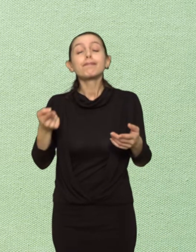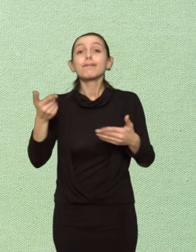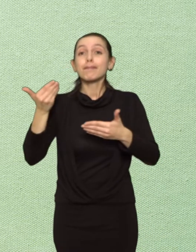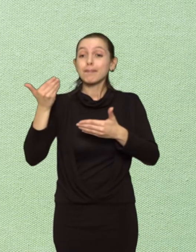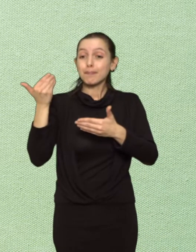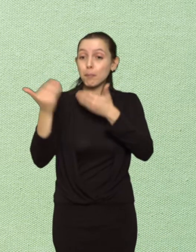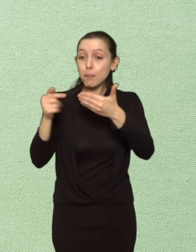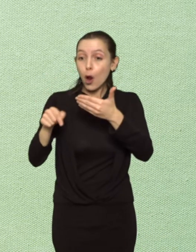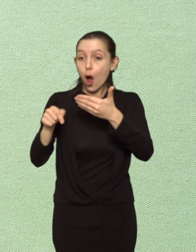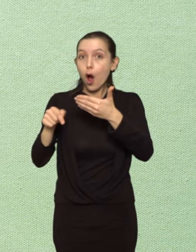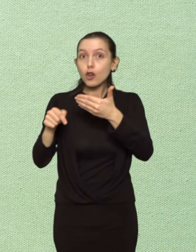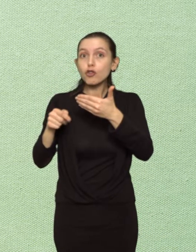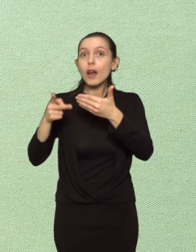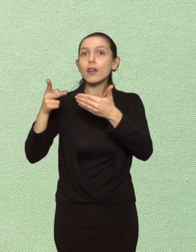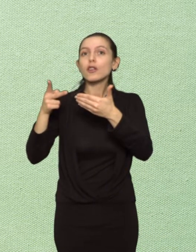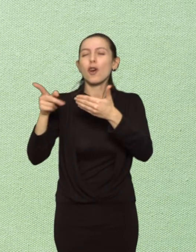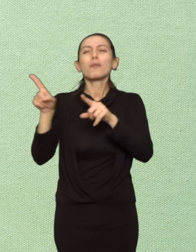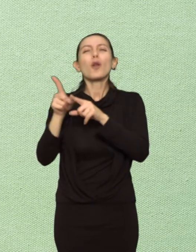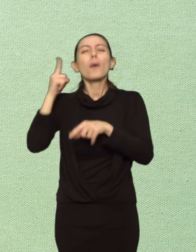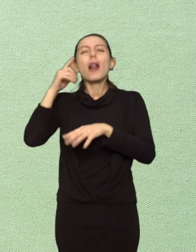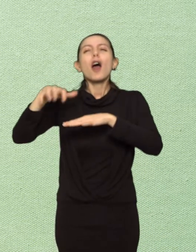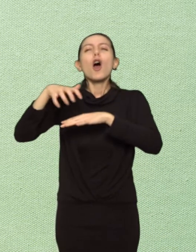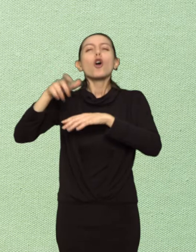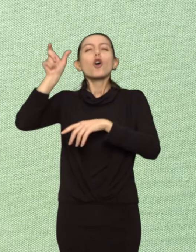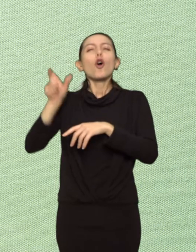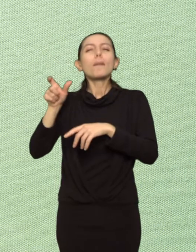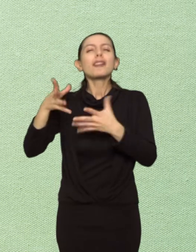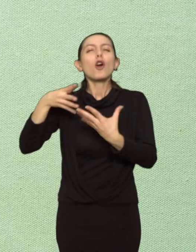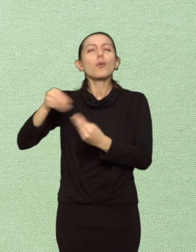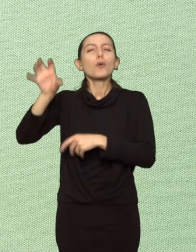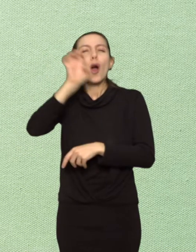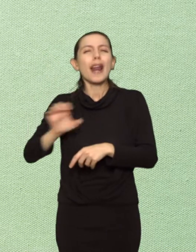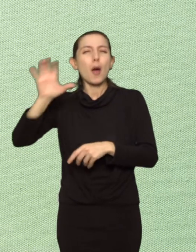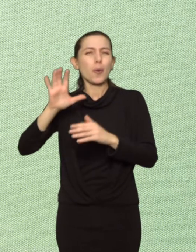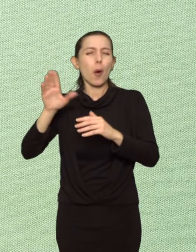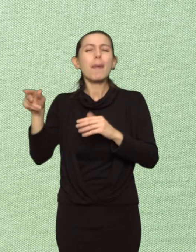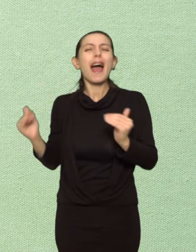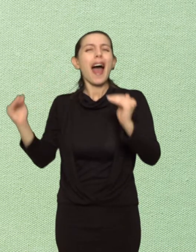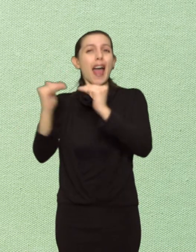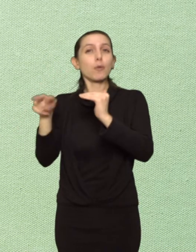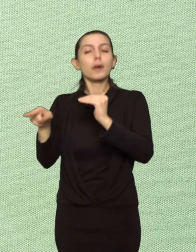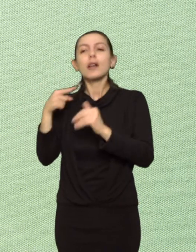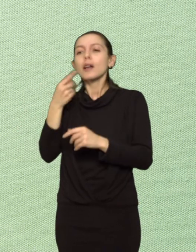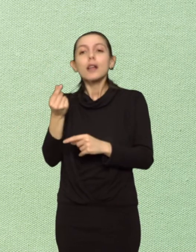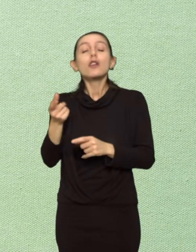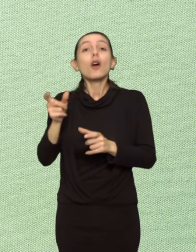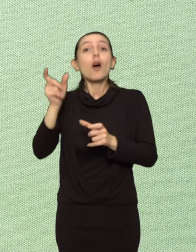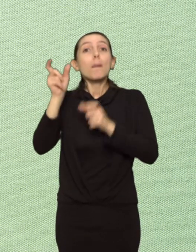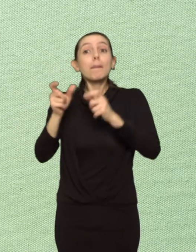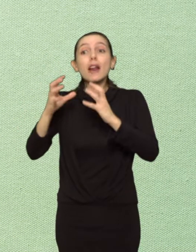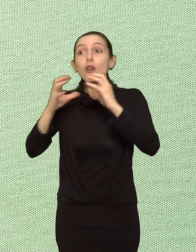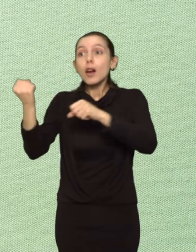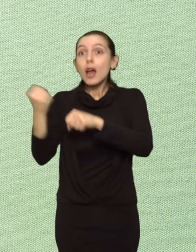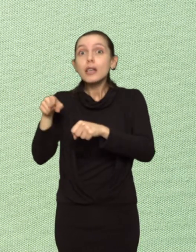maniera pesante, come ha detto la commissaria dell'Unione Europea all'equità, in modo sproporzionato rispetto ad